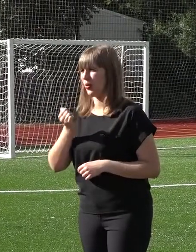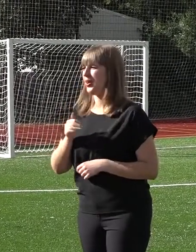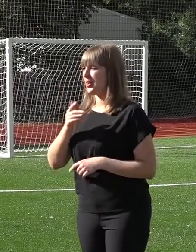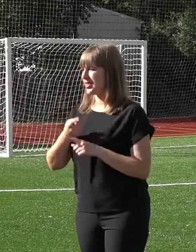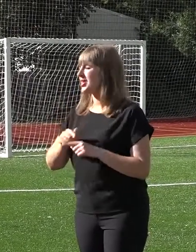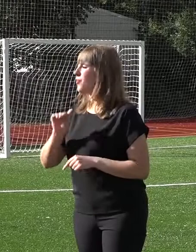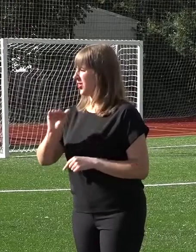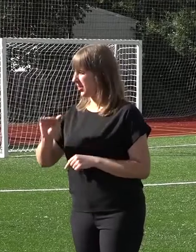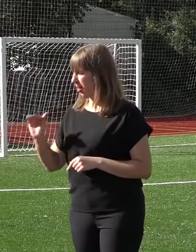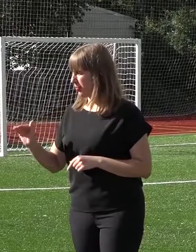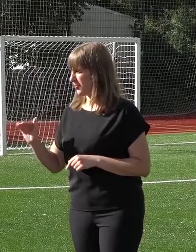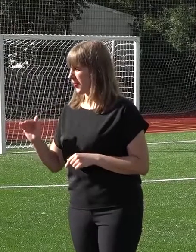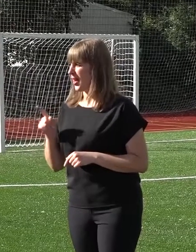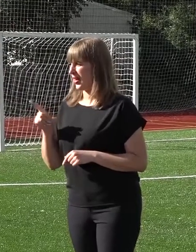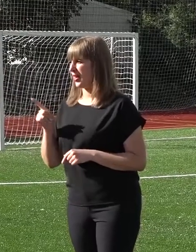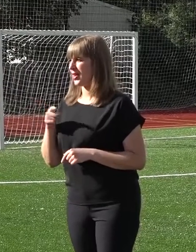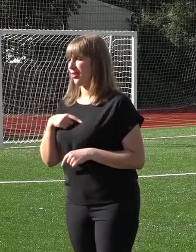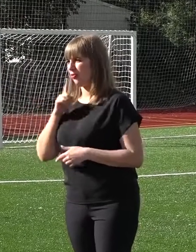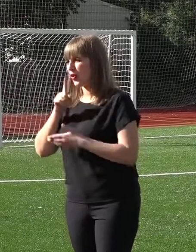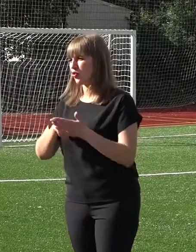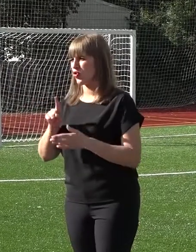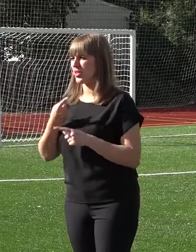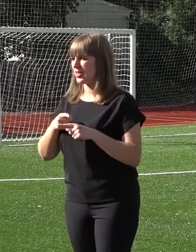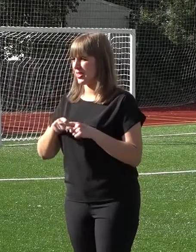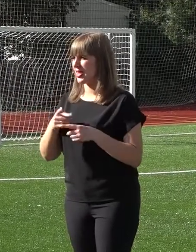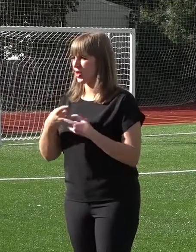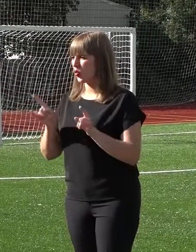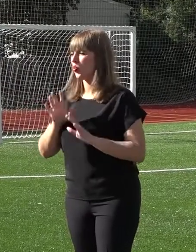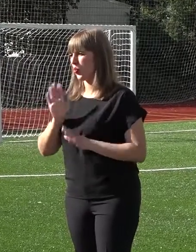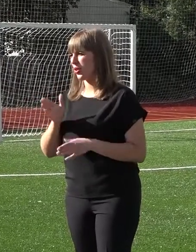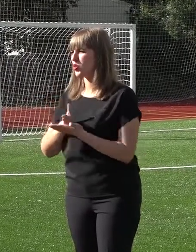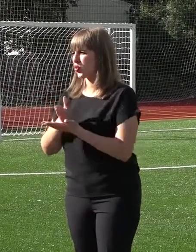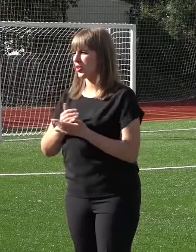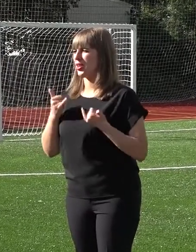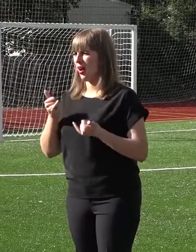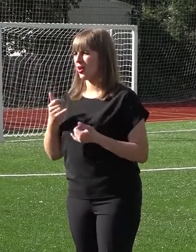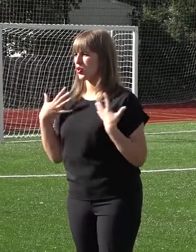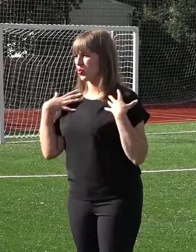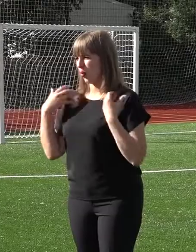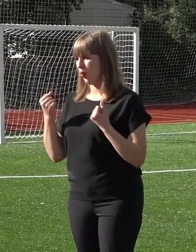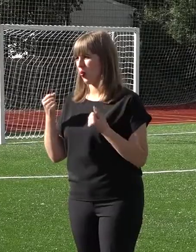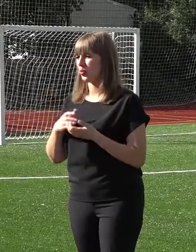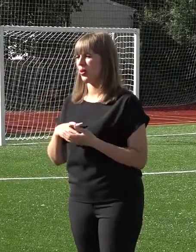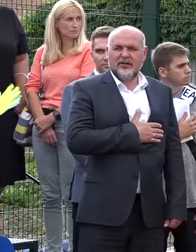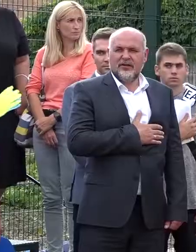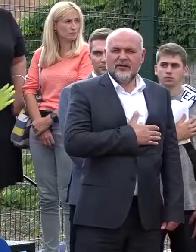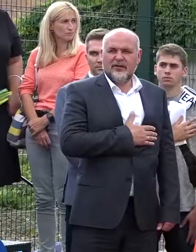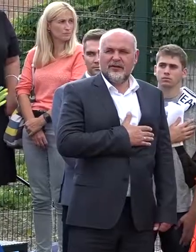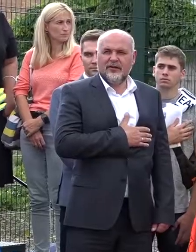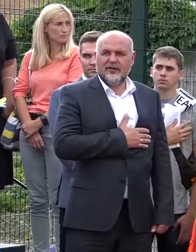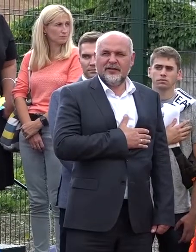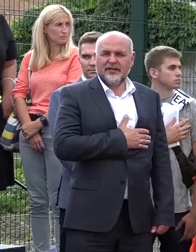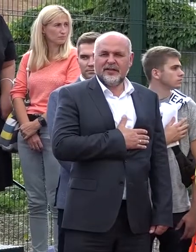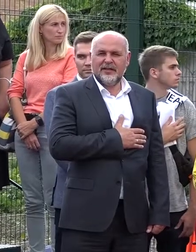цього закладу і сподіваюся, цей об'єкт буде служити для того, щоб був здоровий спосіб життя і було здоров'я. Для